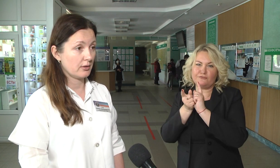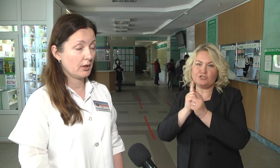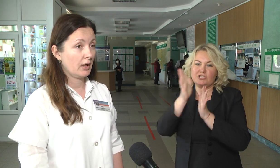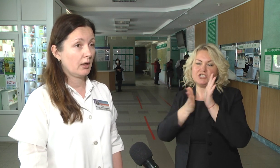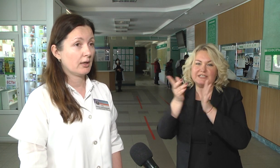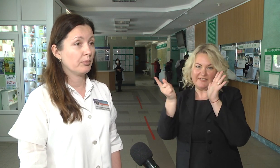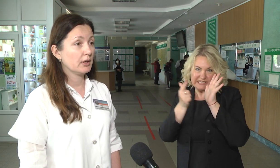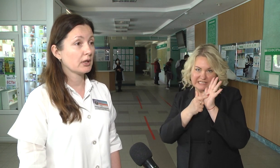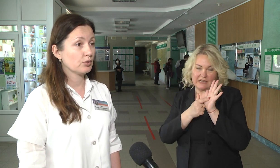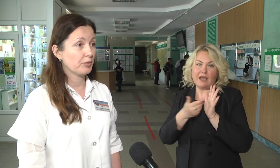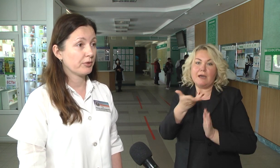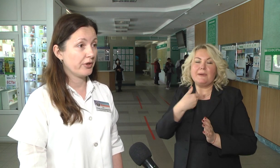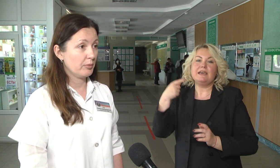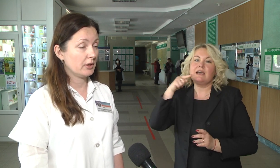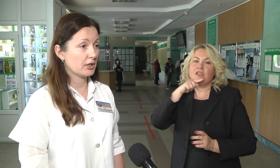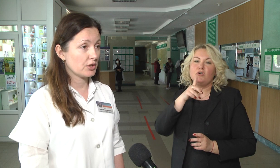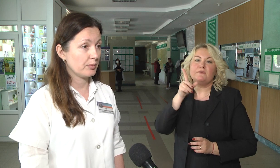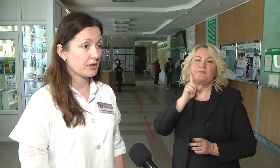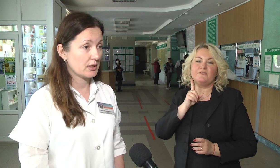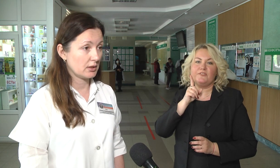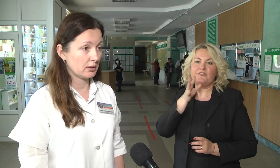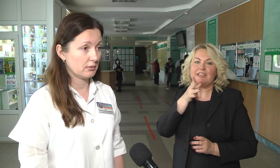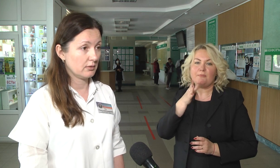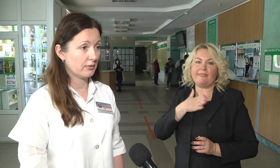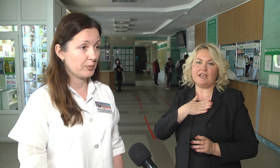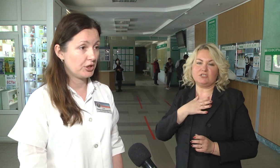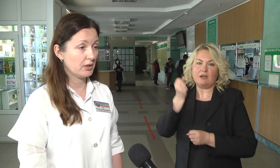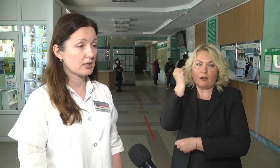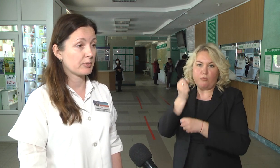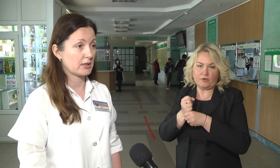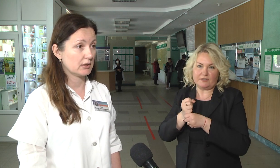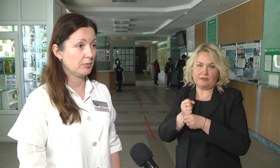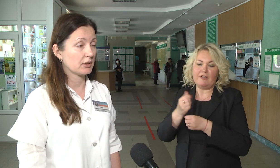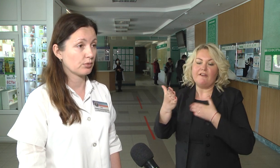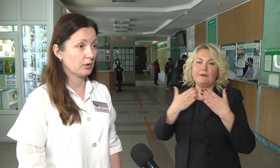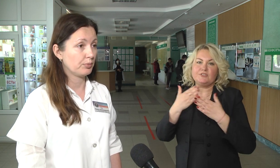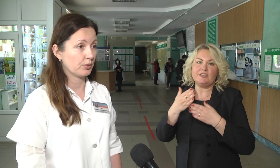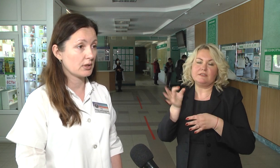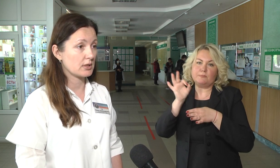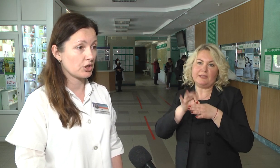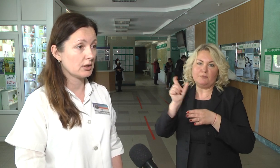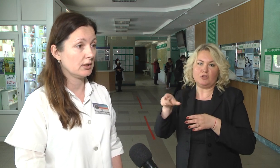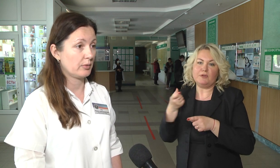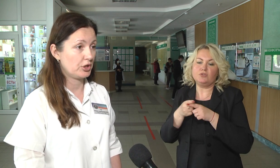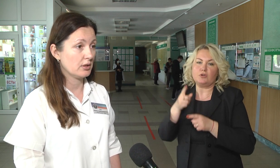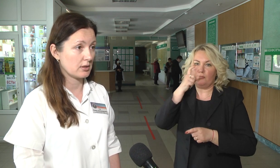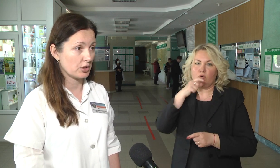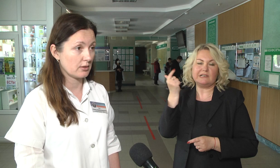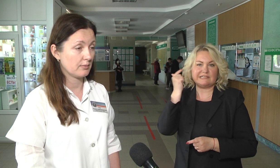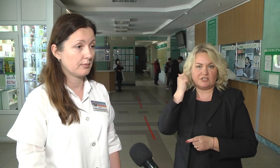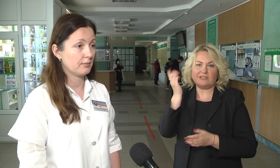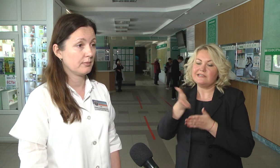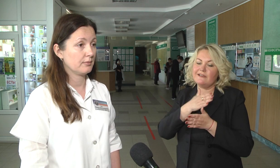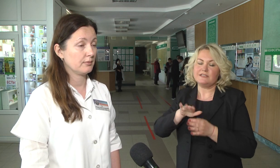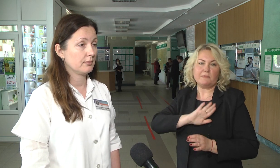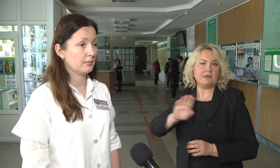сурдопереводчика, мы экономим время нашего персонала в общении с пациентами, которые плохо слышат или вообще не слышат.